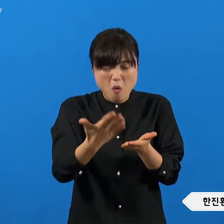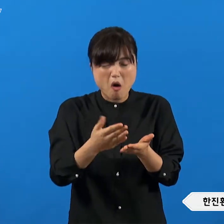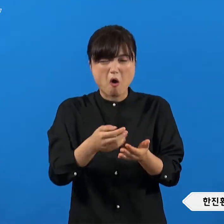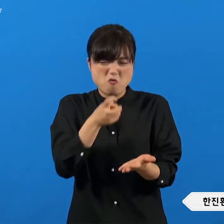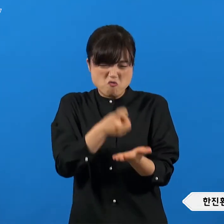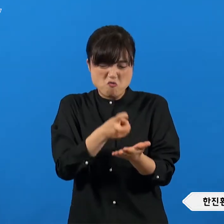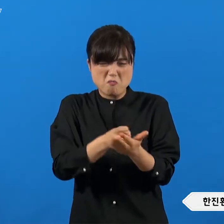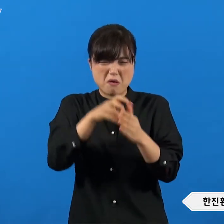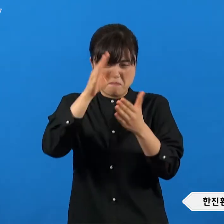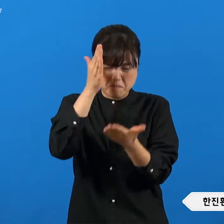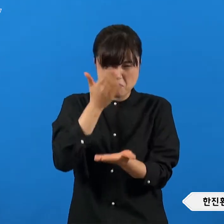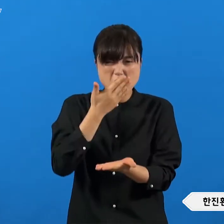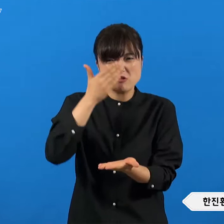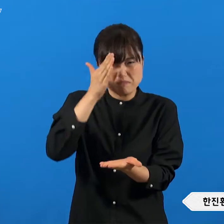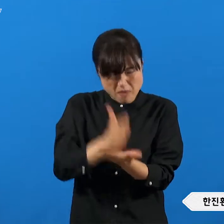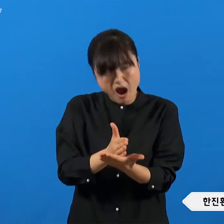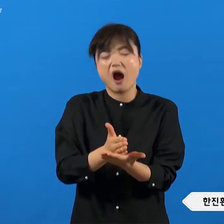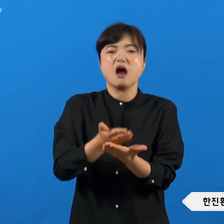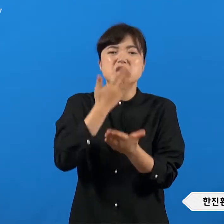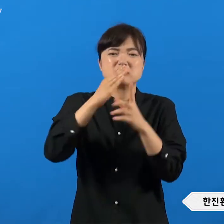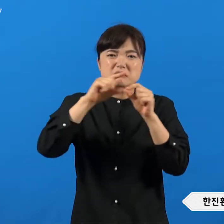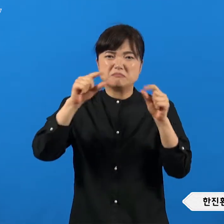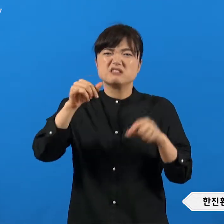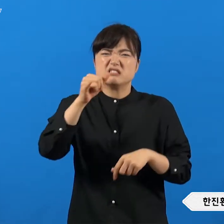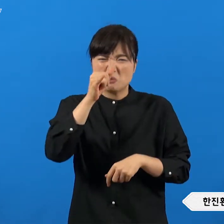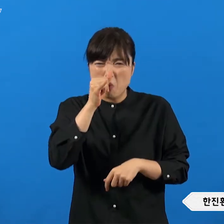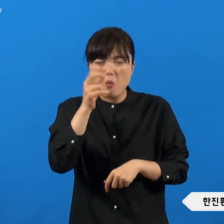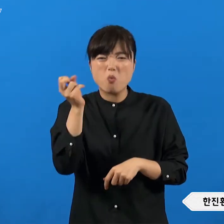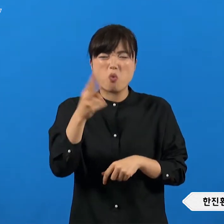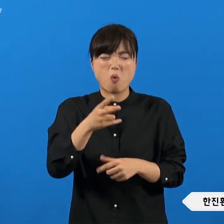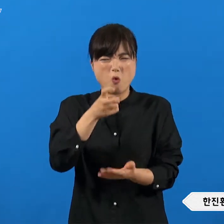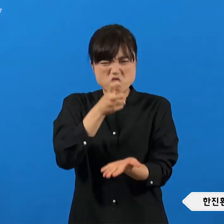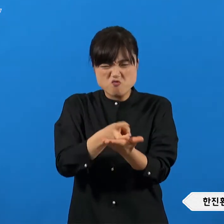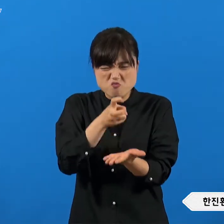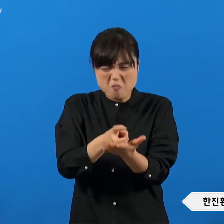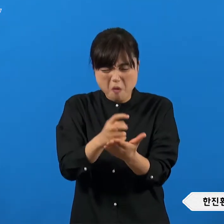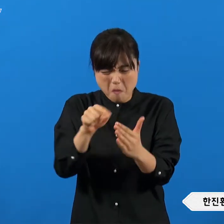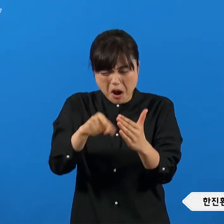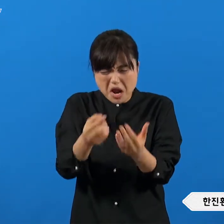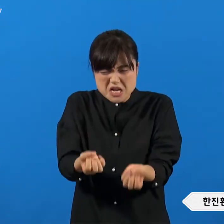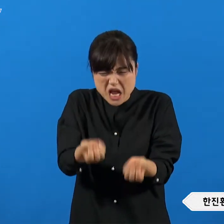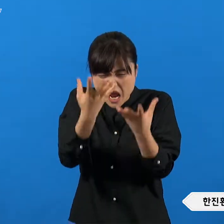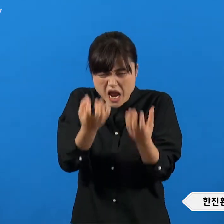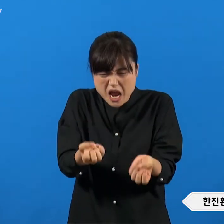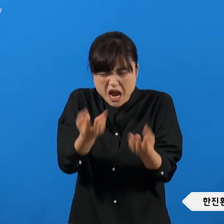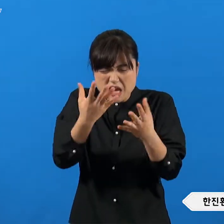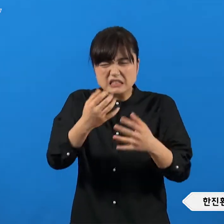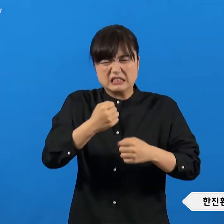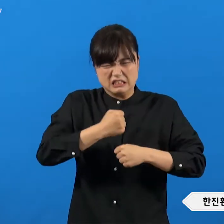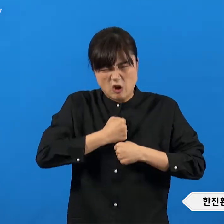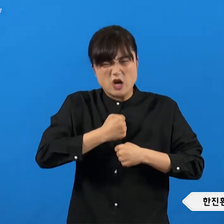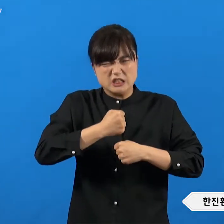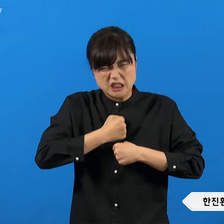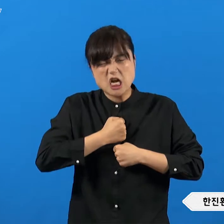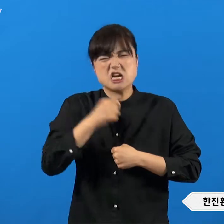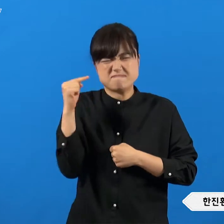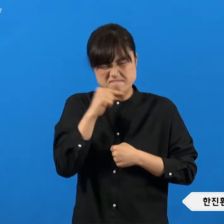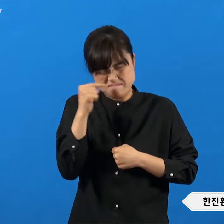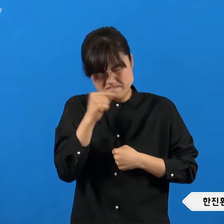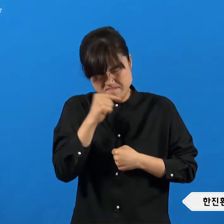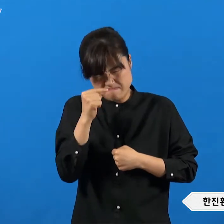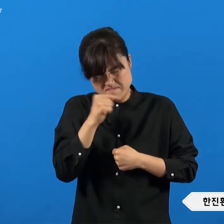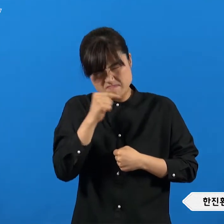금하는 음식은 먹으면 안 되고, 또 율법이 정해놓은 절기도 엄격하게 지켜야 된다, 그렇게